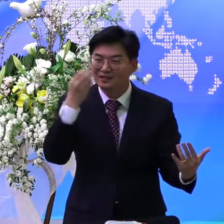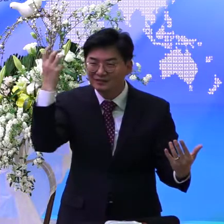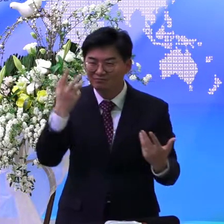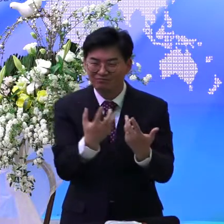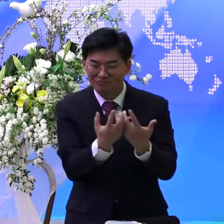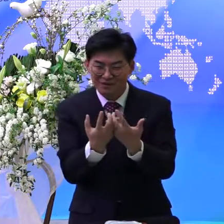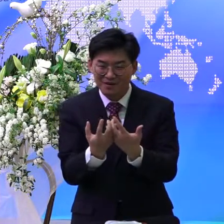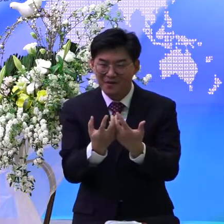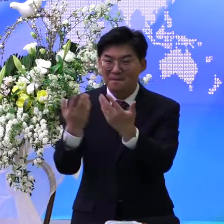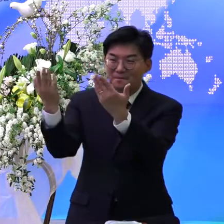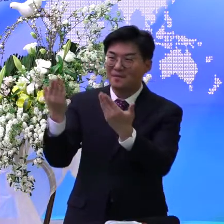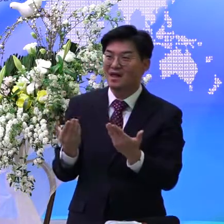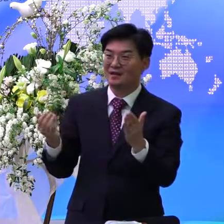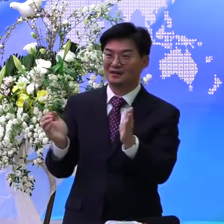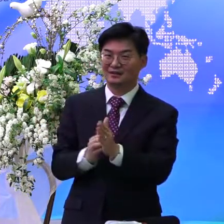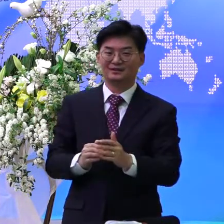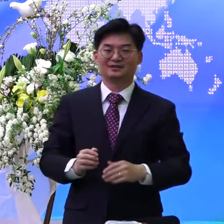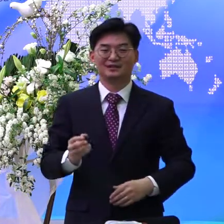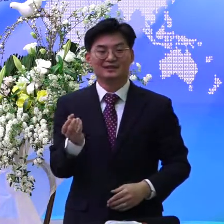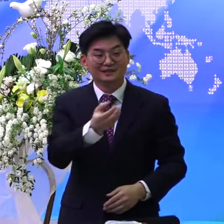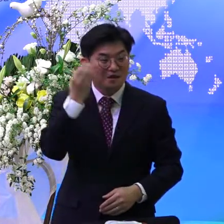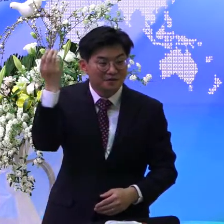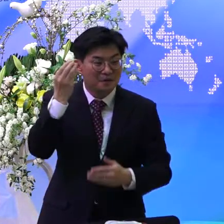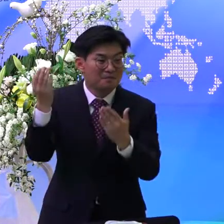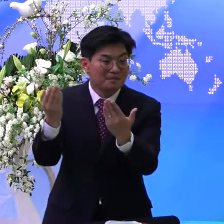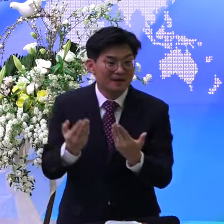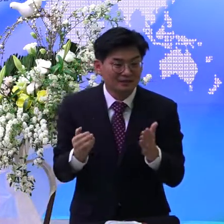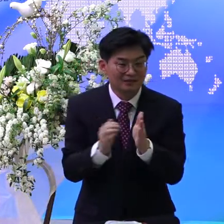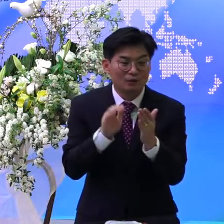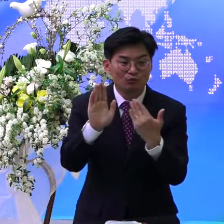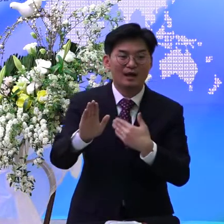제자들은 이전과는 완전히 다른 사람이 됐습니다.